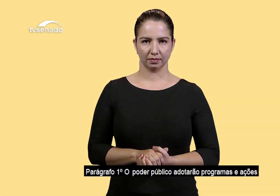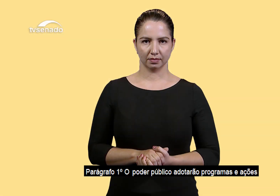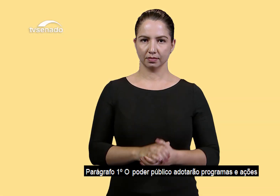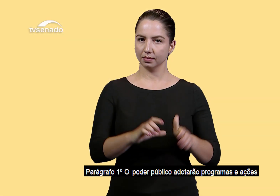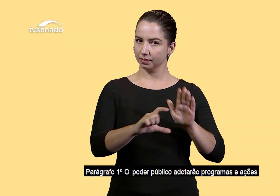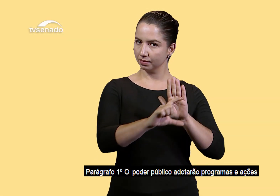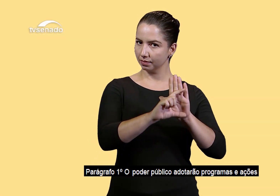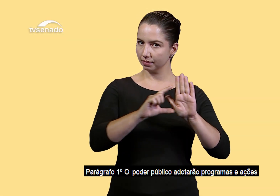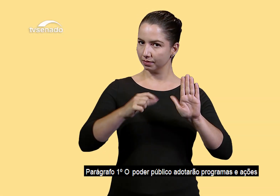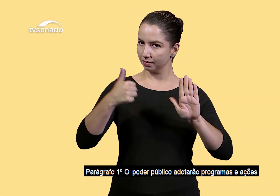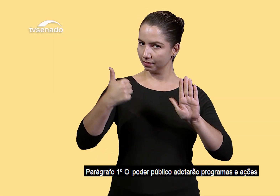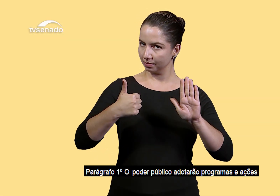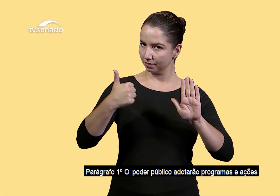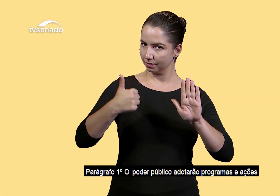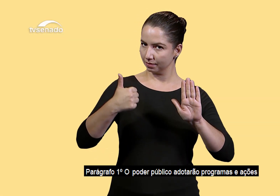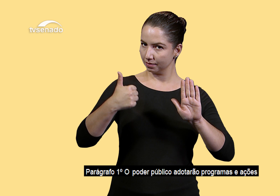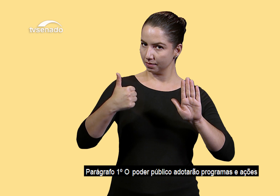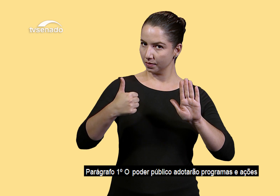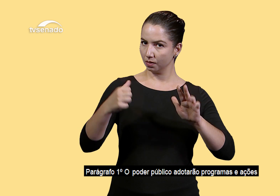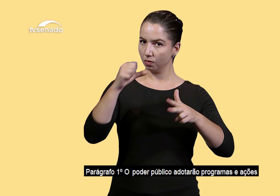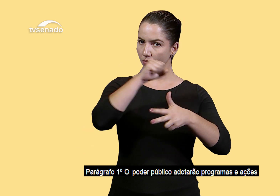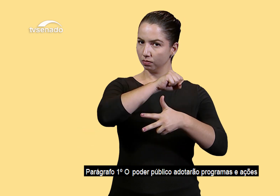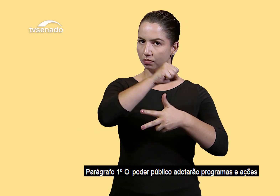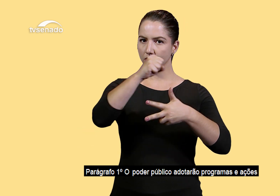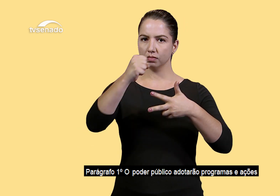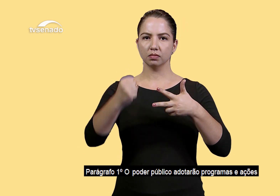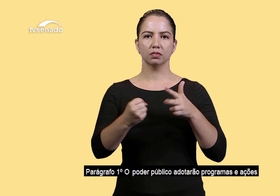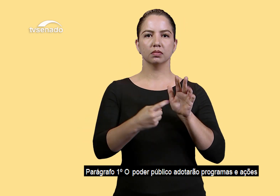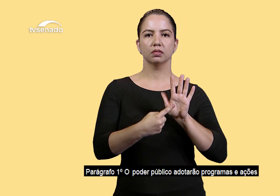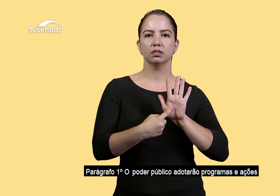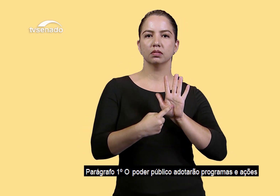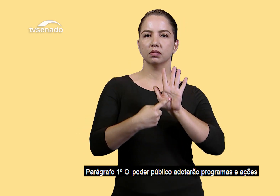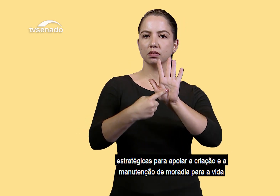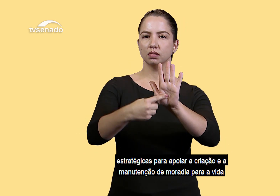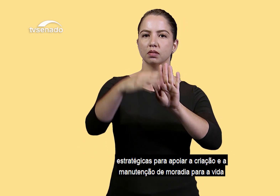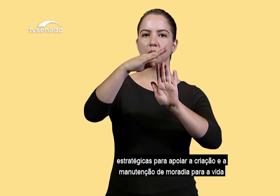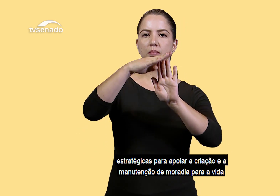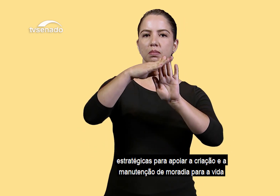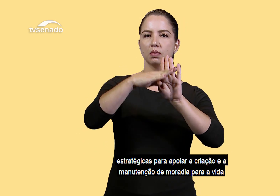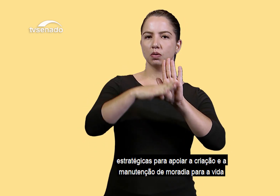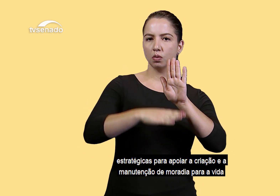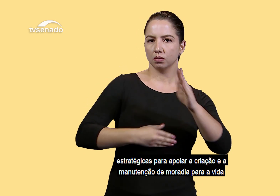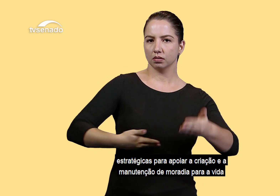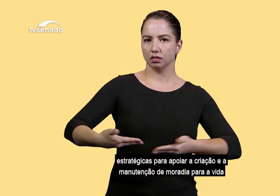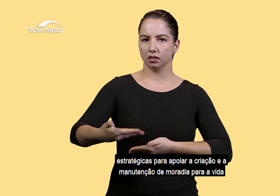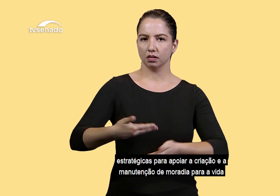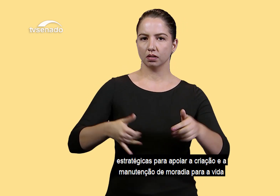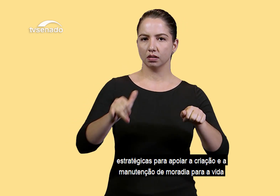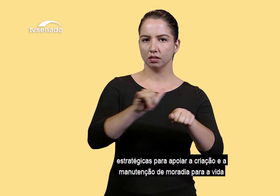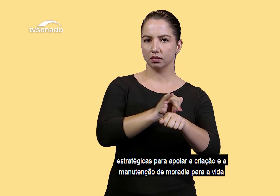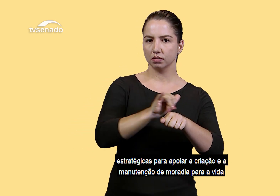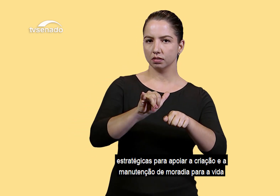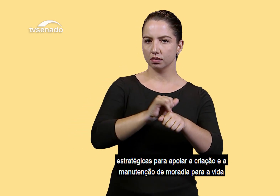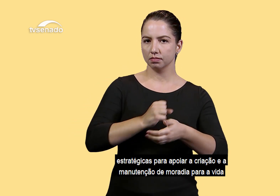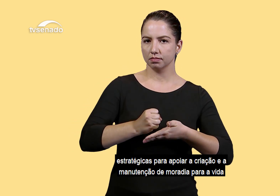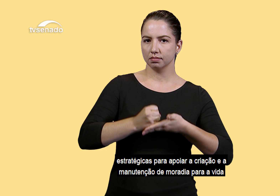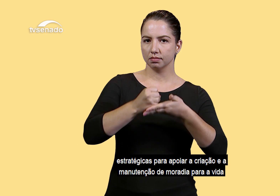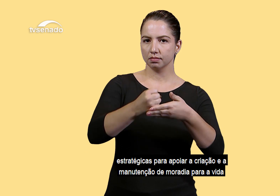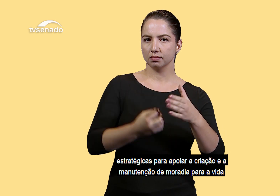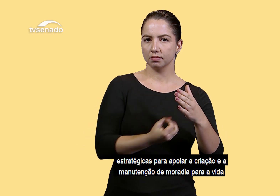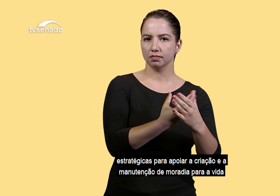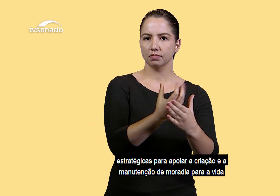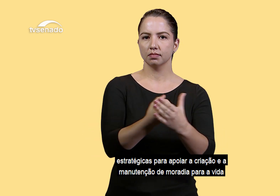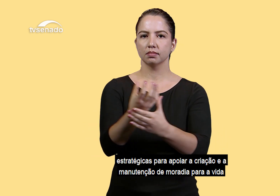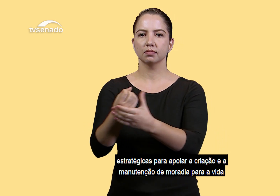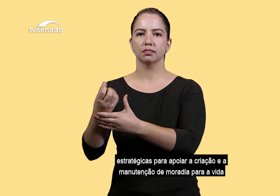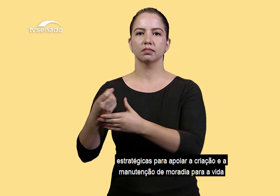Parágrafo 1º. O Poder Público adotará programas e ações estratégicas para apoiar a criação